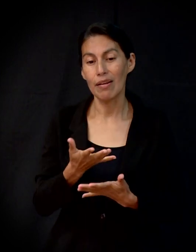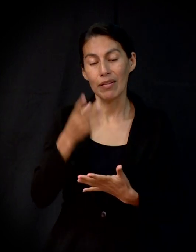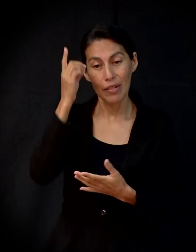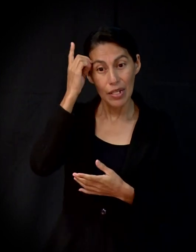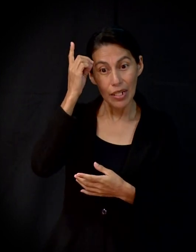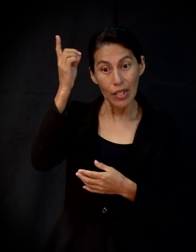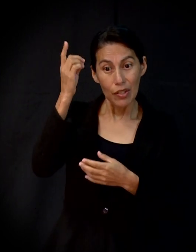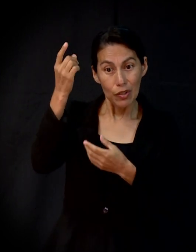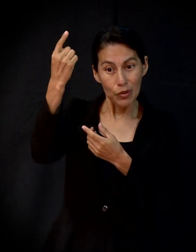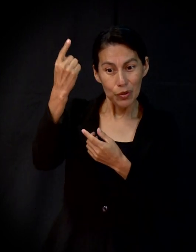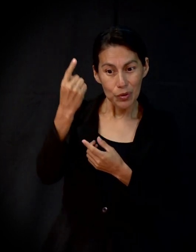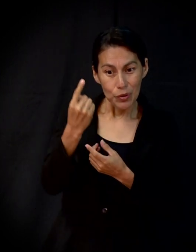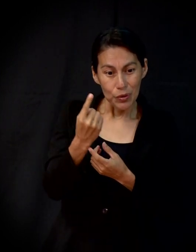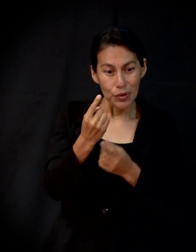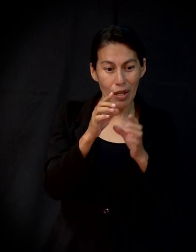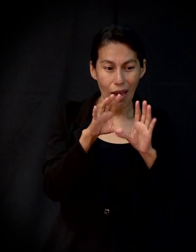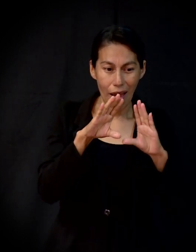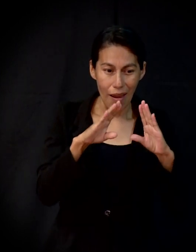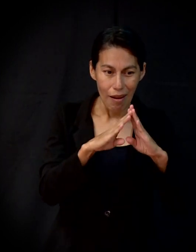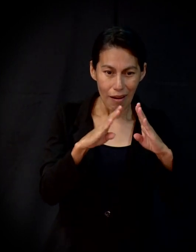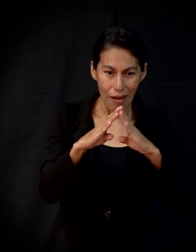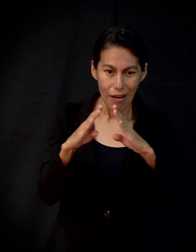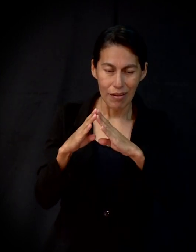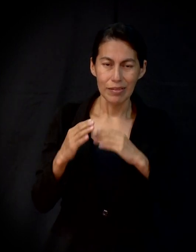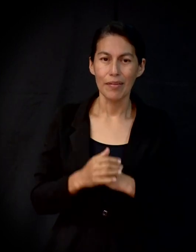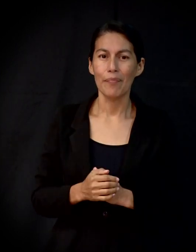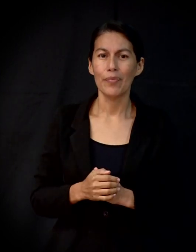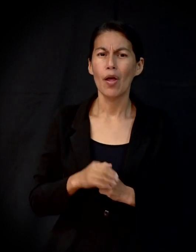¿no? Y cuéntanos una anécdota.